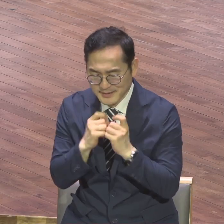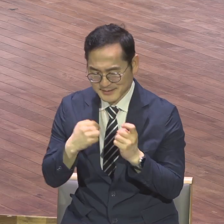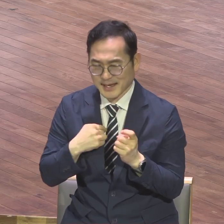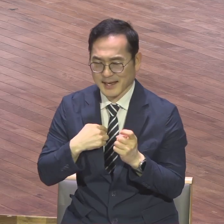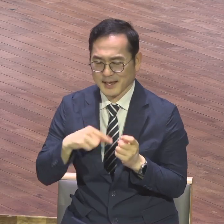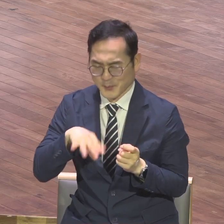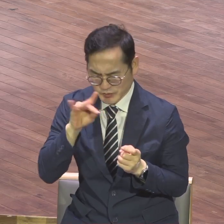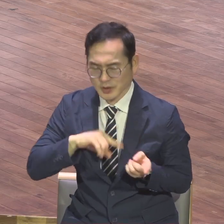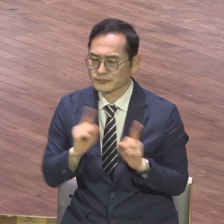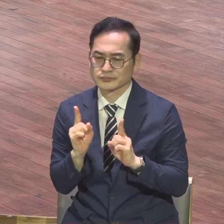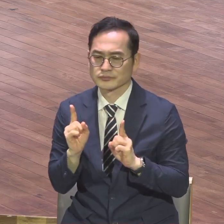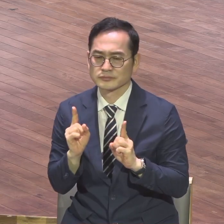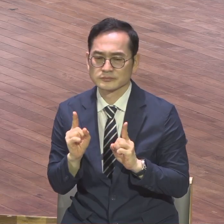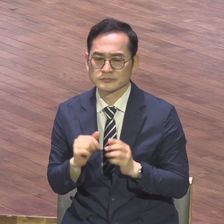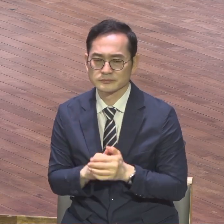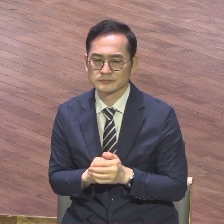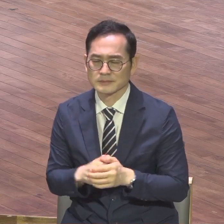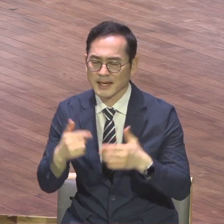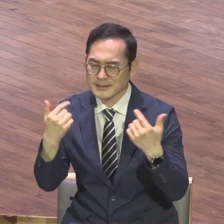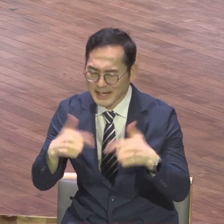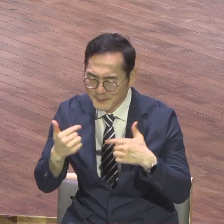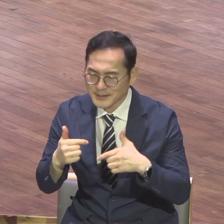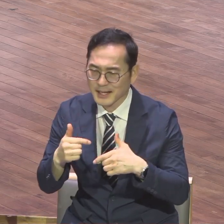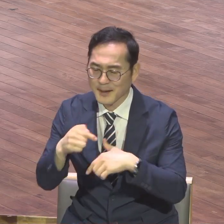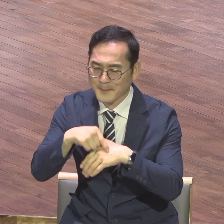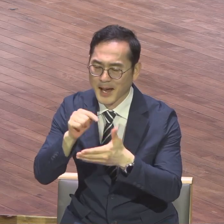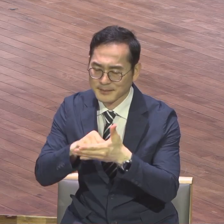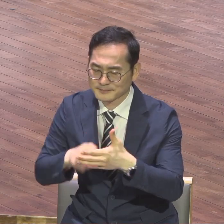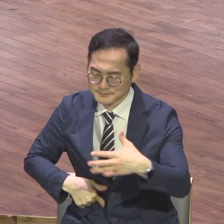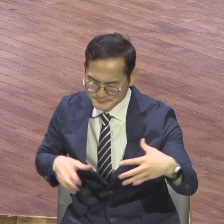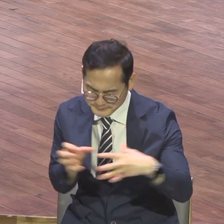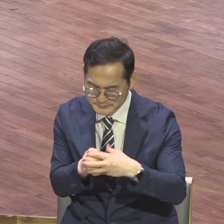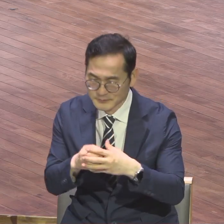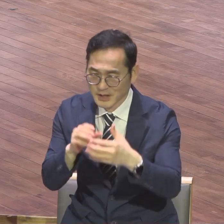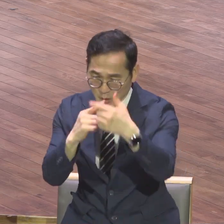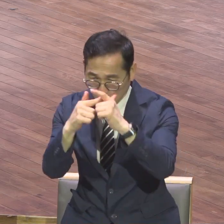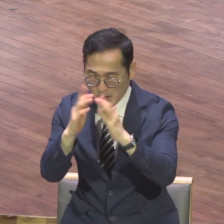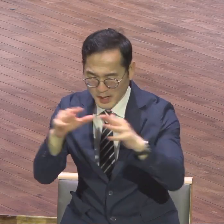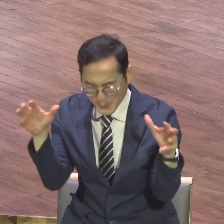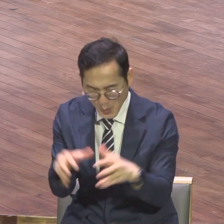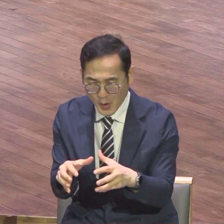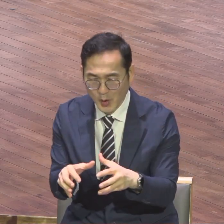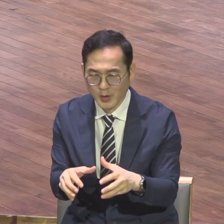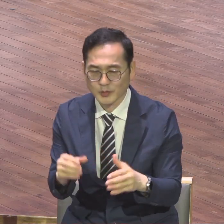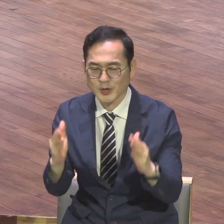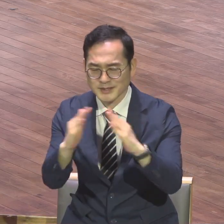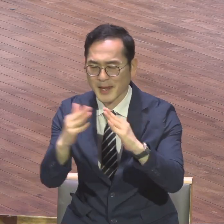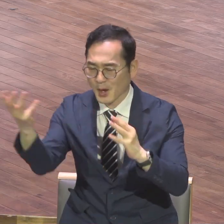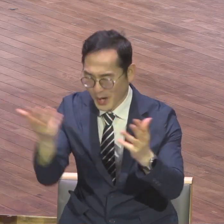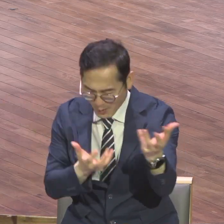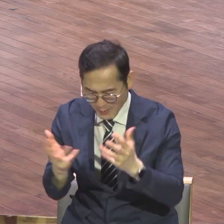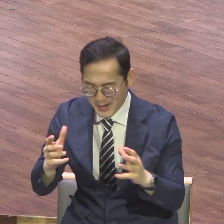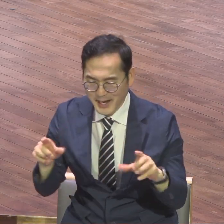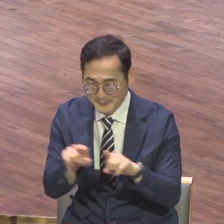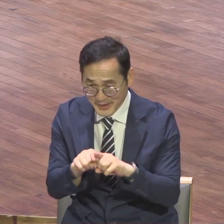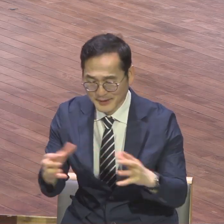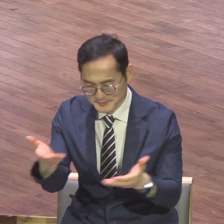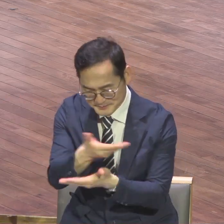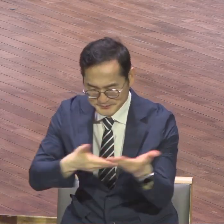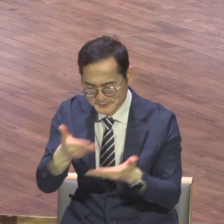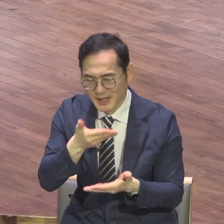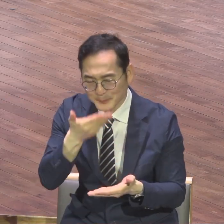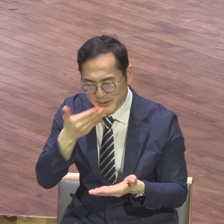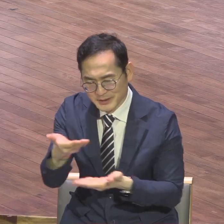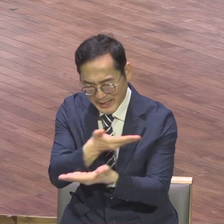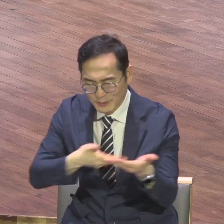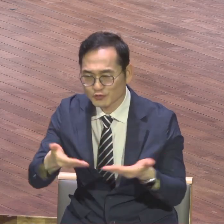날마다 마음을 같이하여 성전에 모이기를 힘쓰고 집에서 떡을 떼며 기쁨과 순전한 마음으로